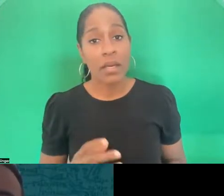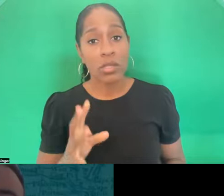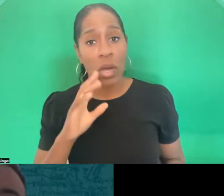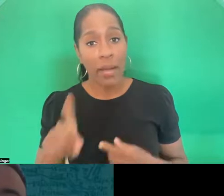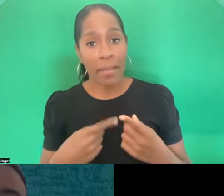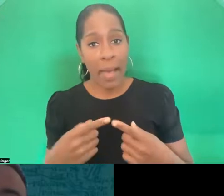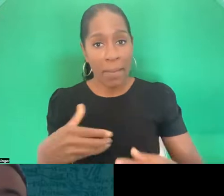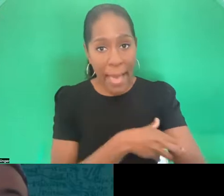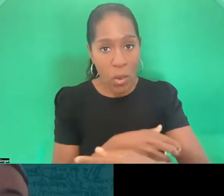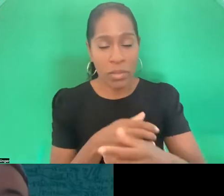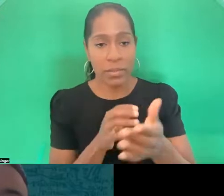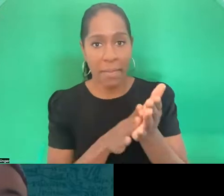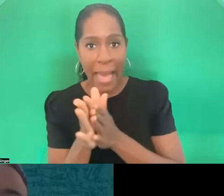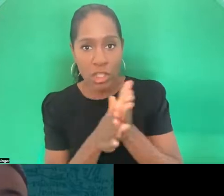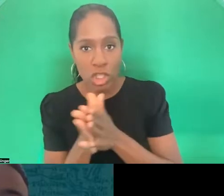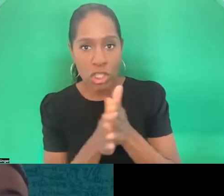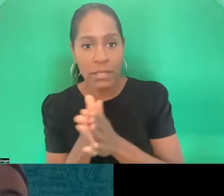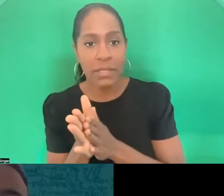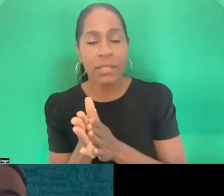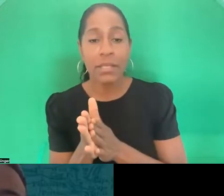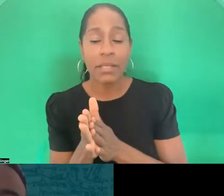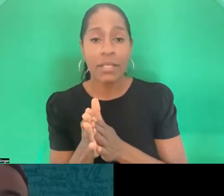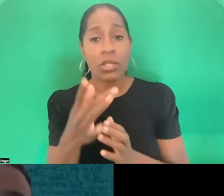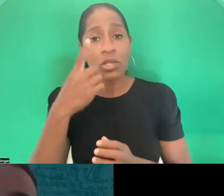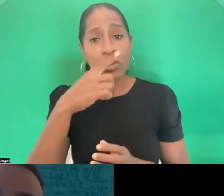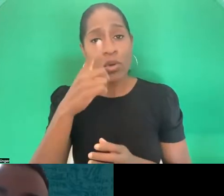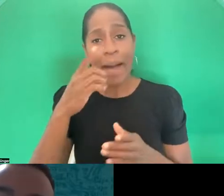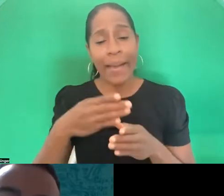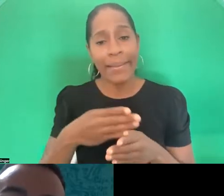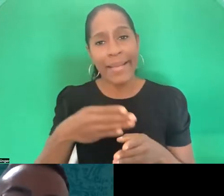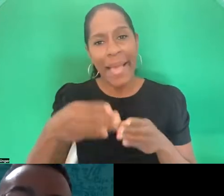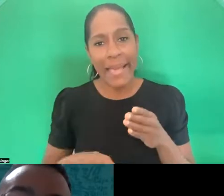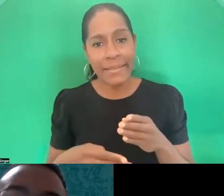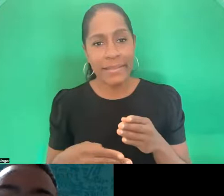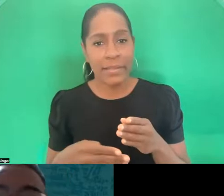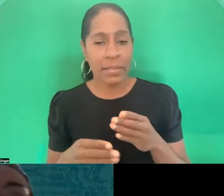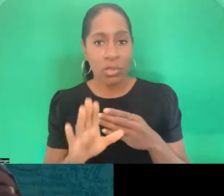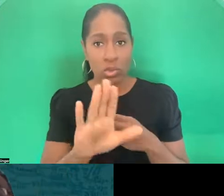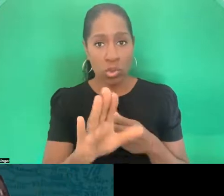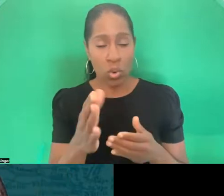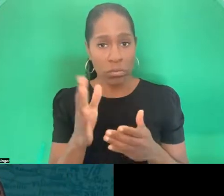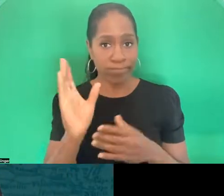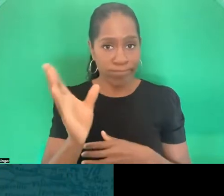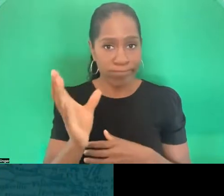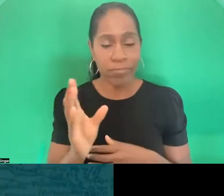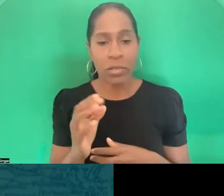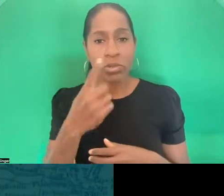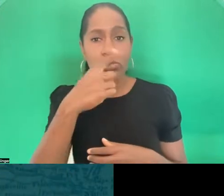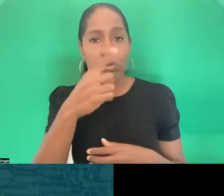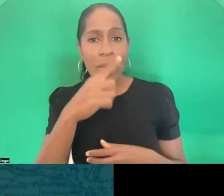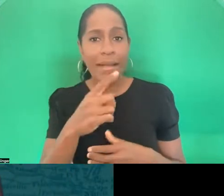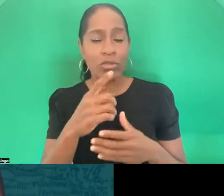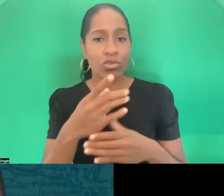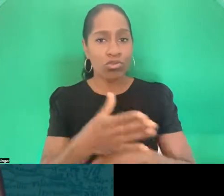hablando de poder y pasión Me encantaría que cierres compartiendo que que